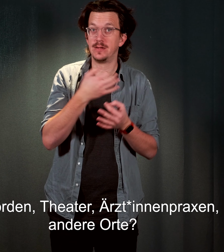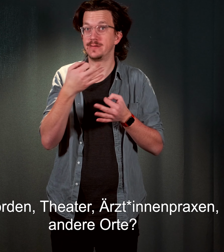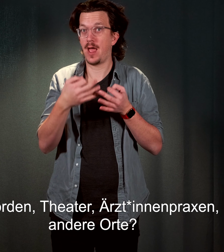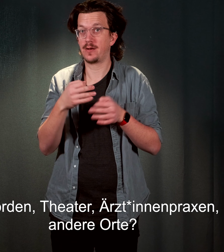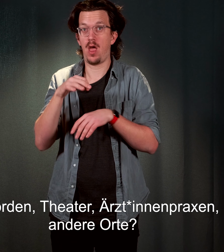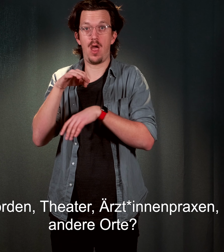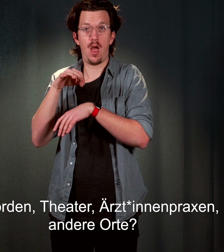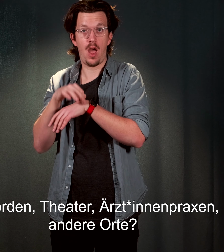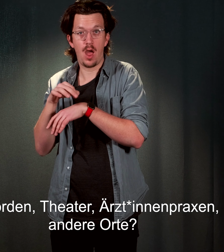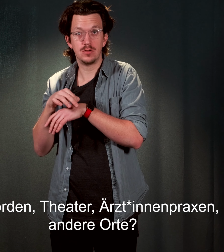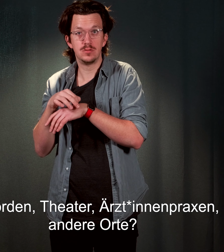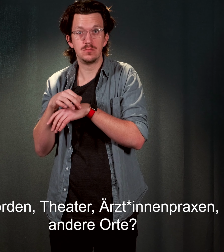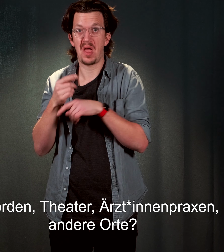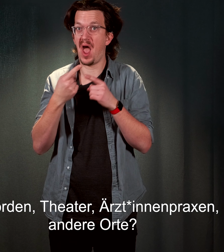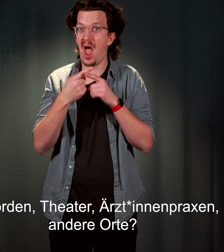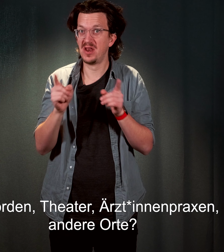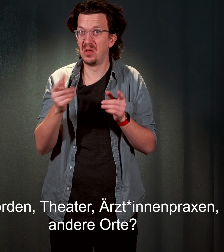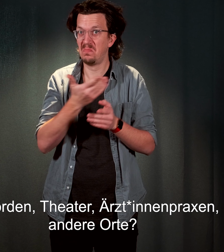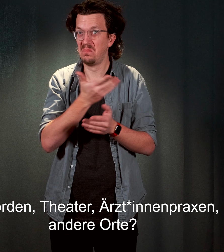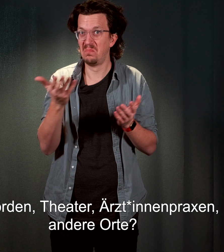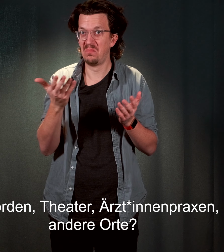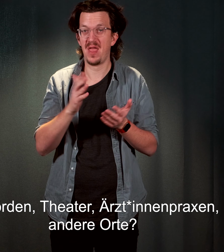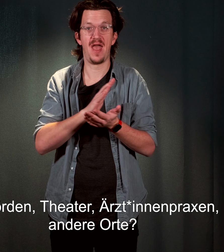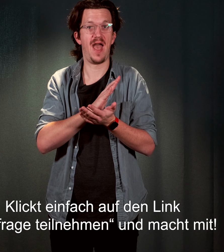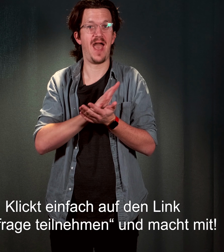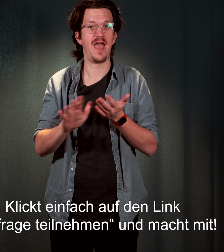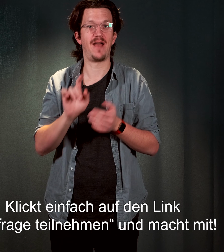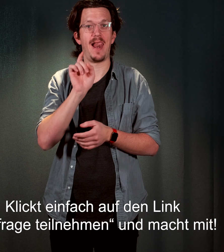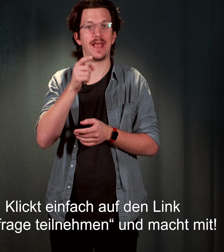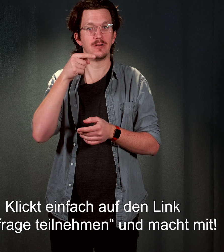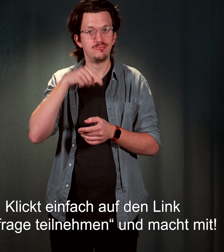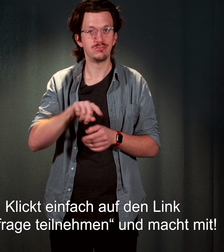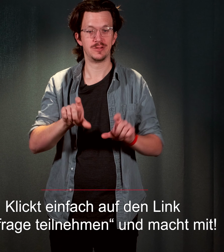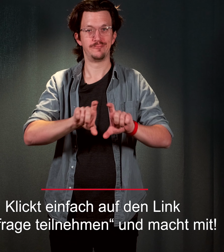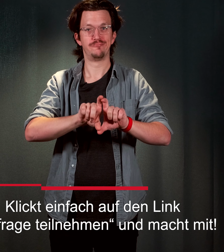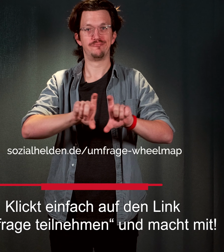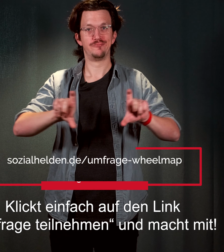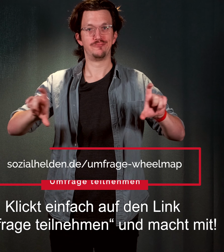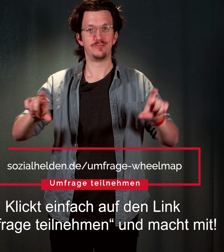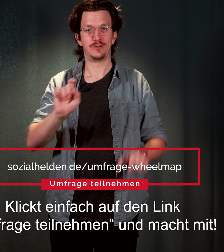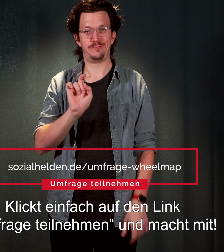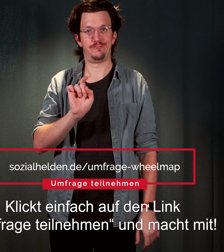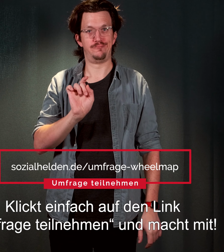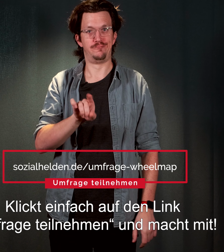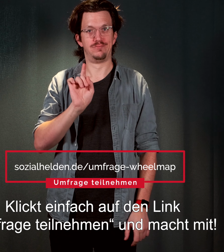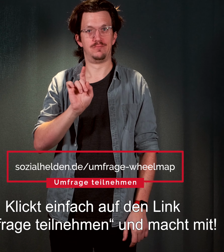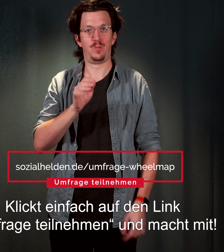Theater, ÄrztInnenpraxen, andere Orte? Klickt einfach auf den Link Umfrage teilnehmen und macht